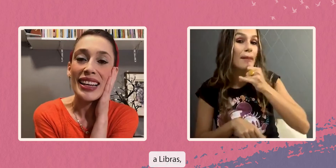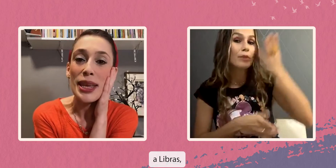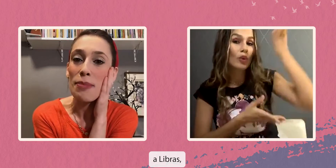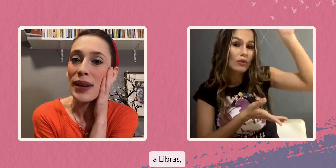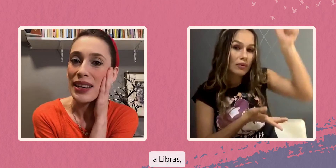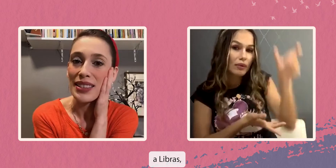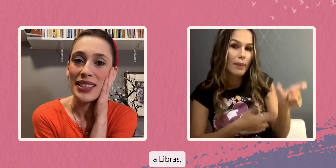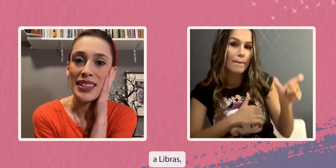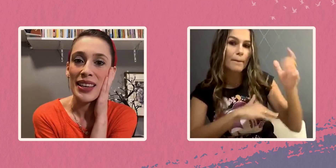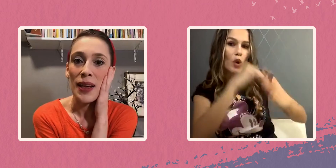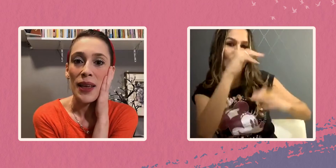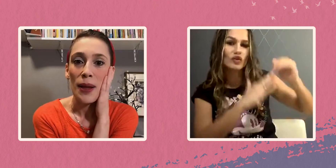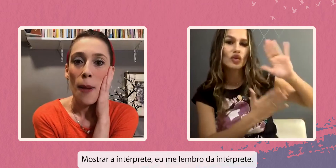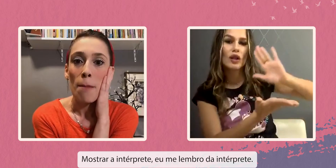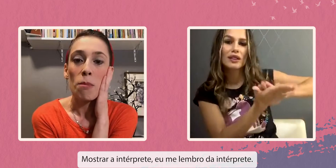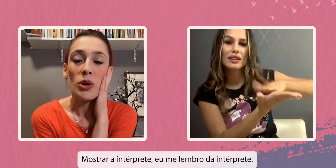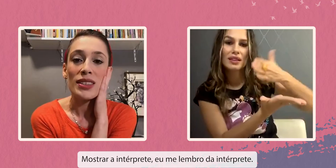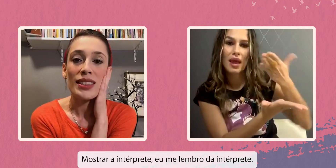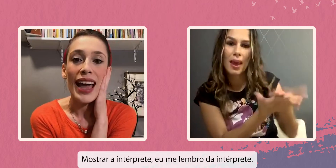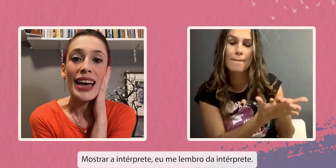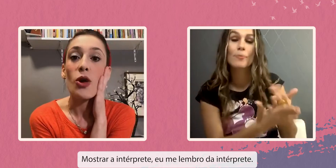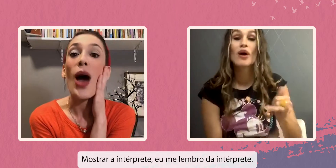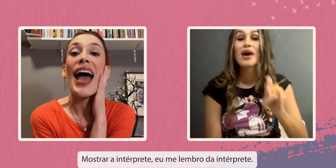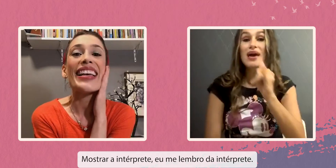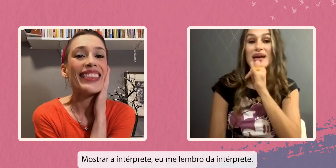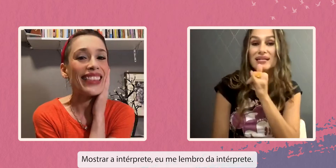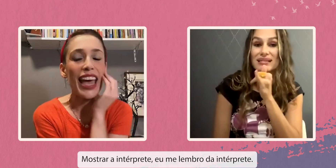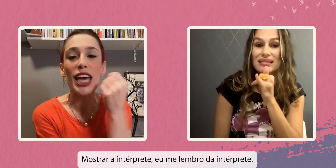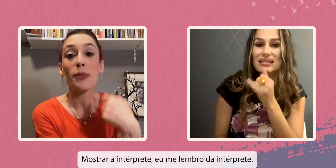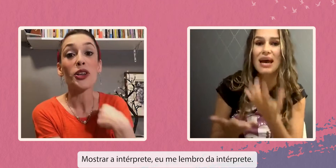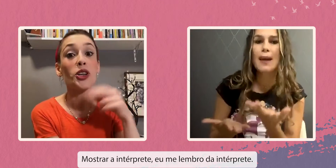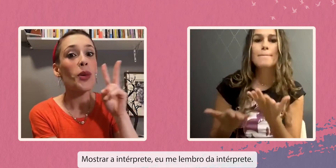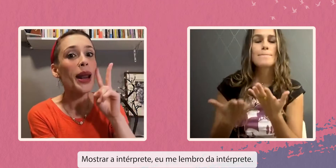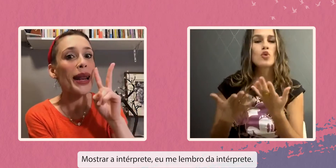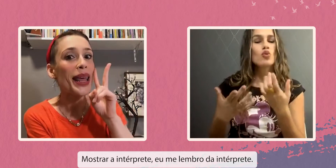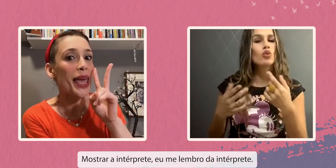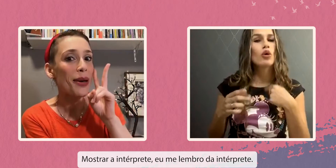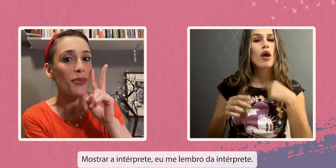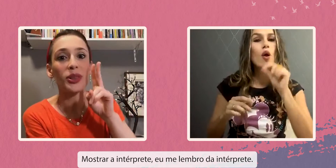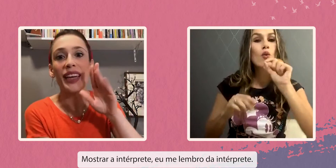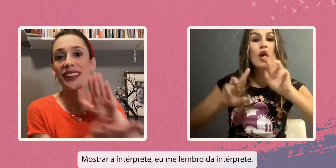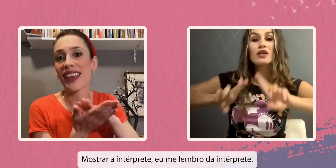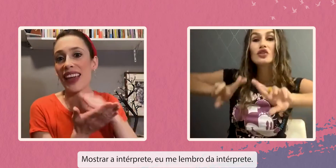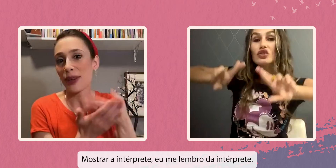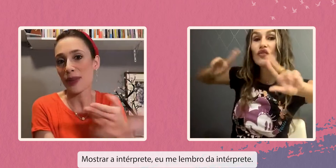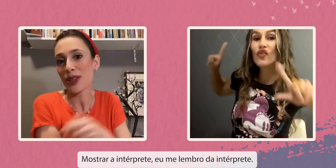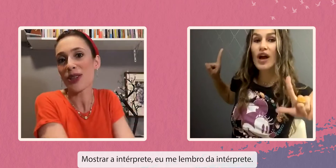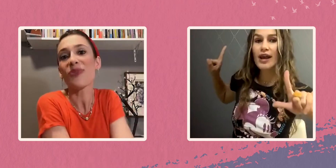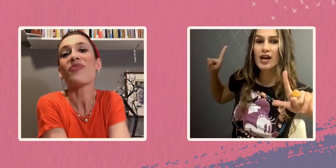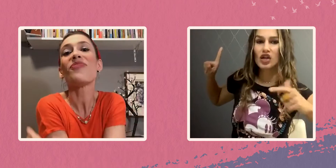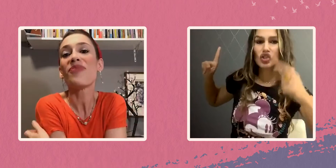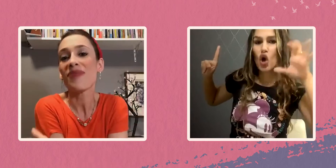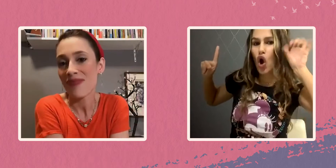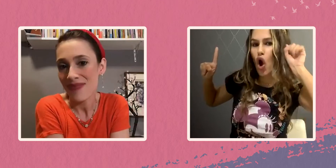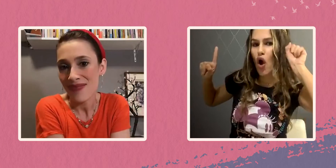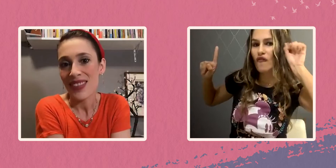a Libras, mostrar a intérprete. Eu lembro da